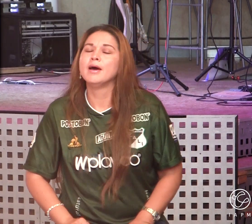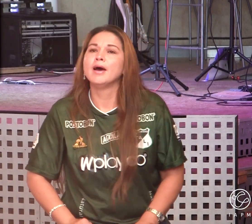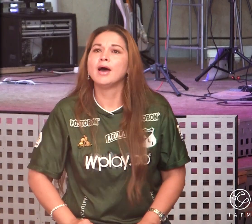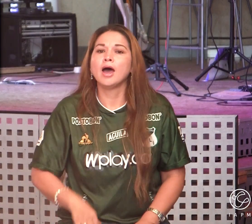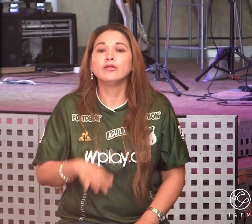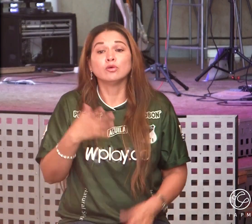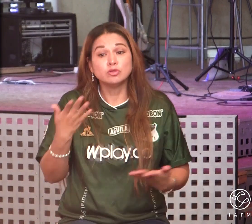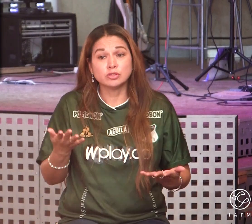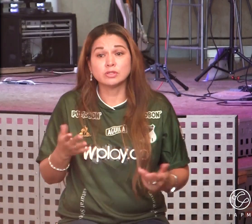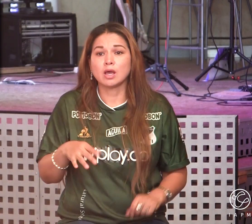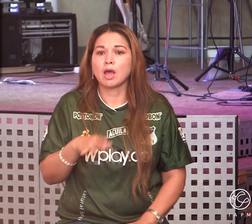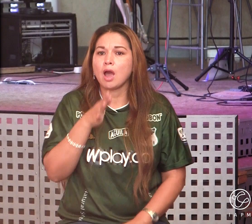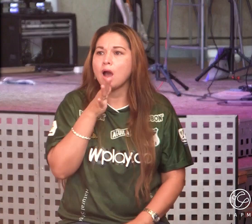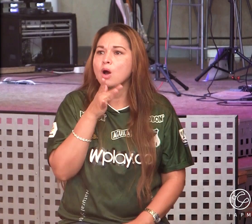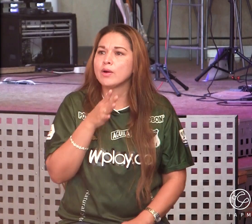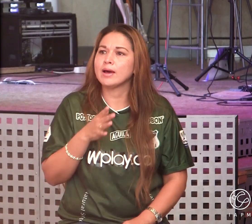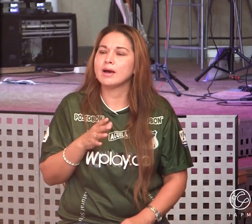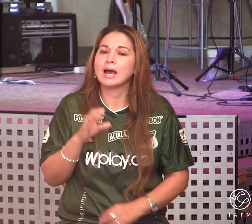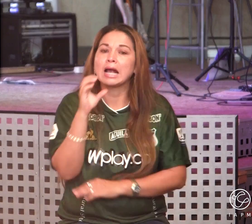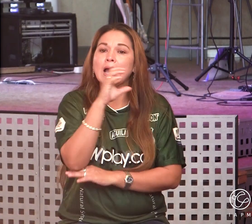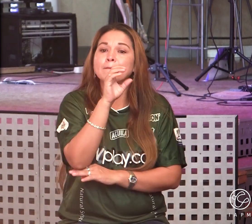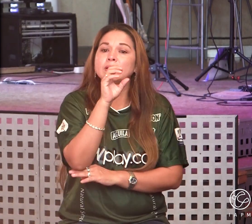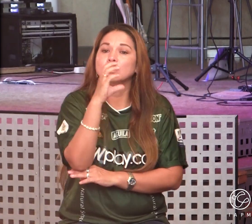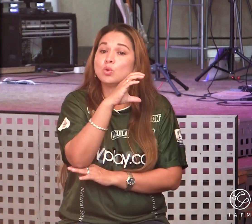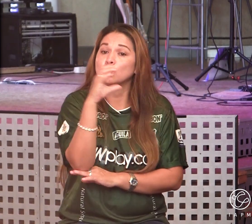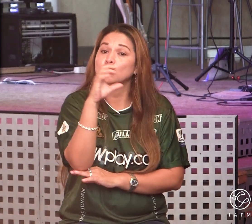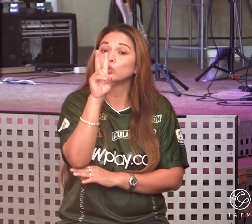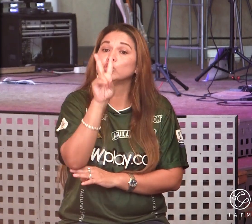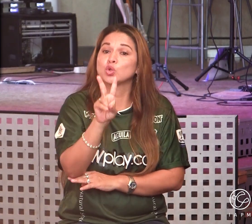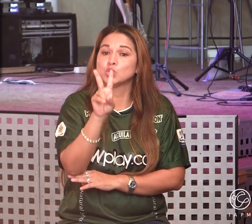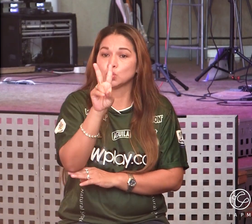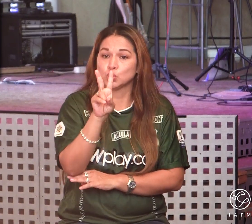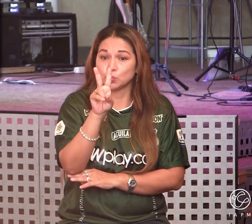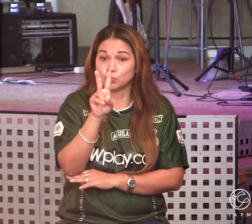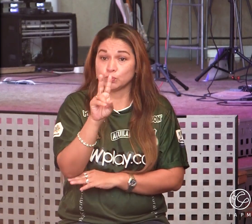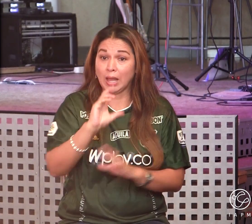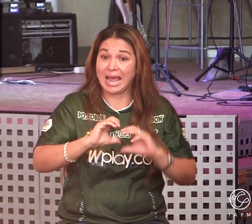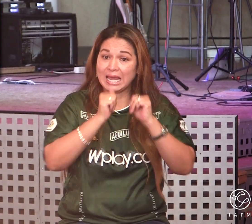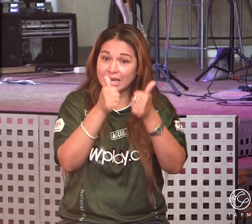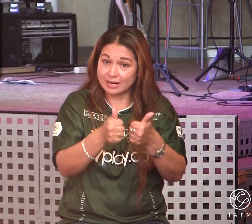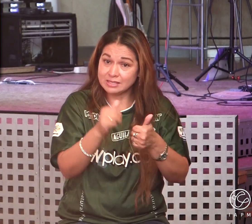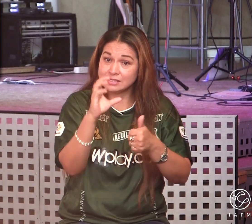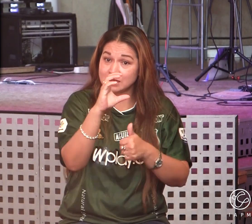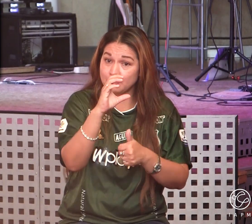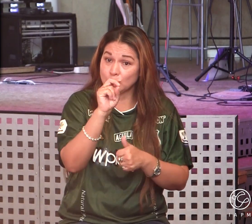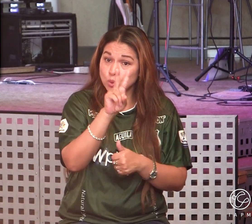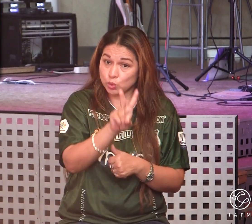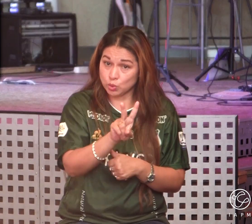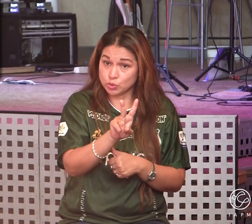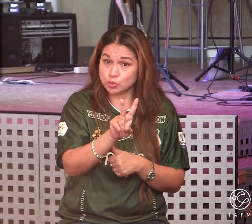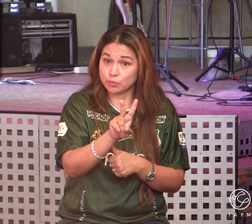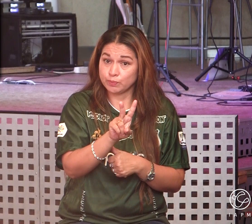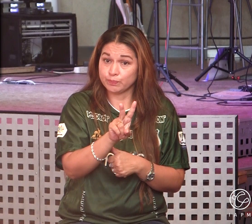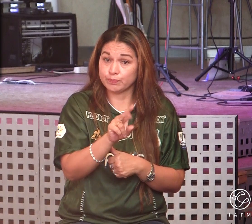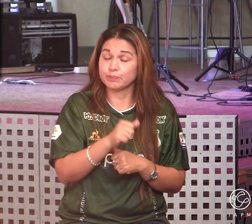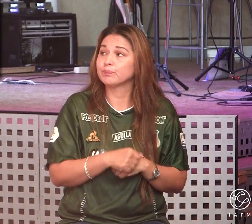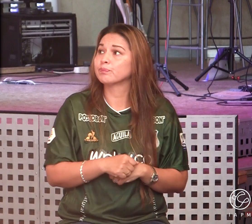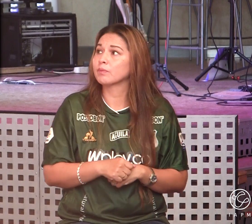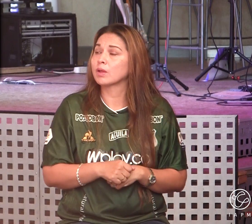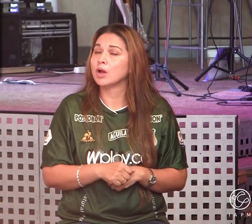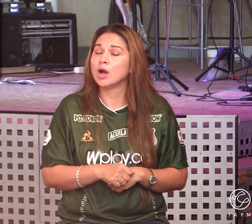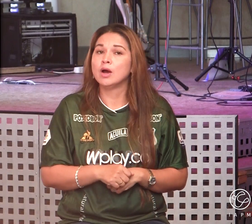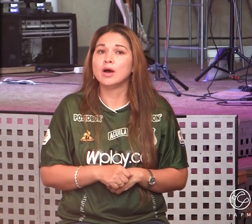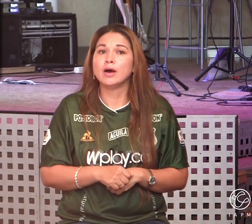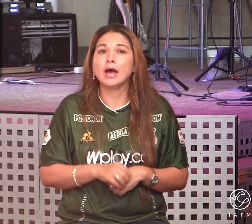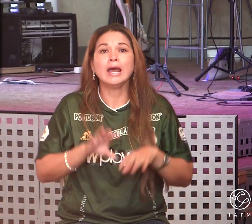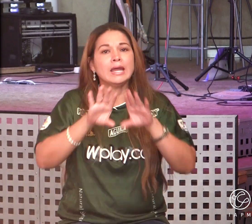conmigo? Capítulo 2 de Génesis, los primeros versículos. Miren lo que dice. Así, bueno, tengo la traducción Biblia de las Américas. Así fueron